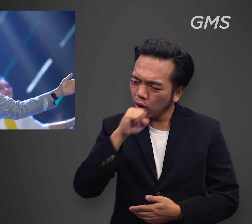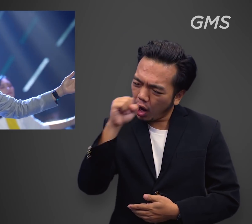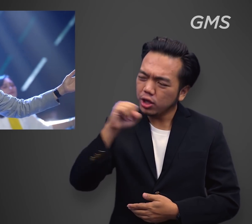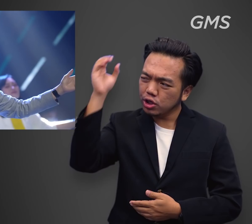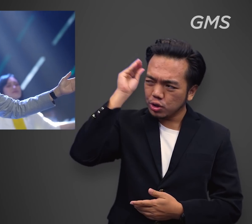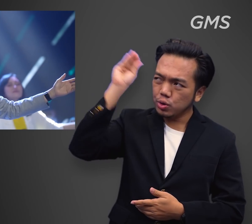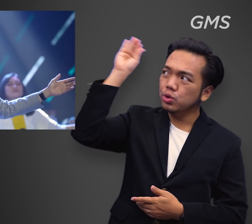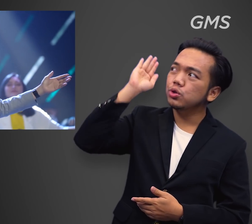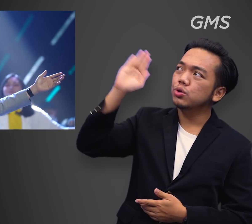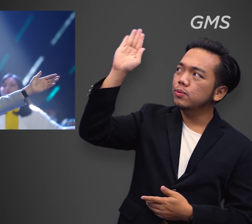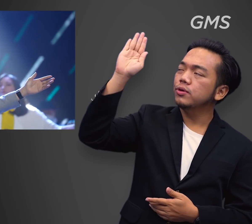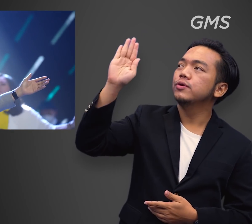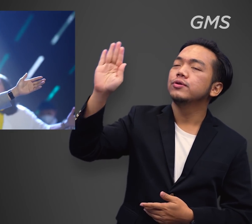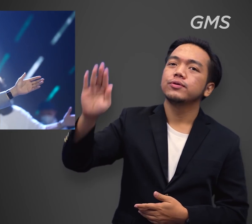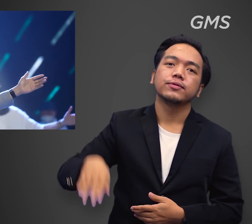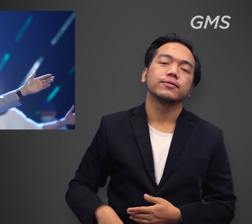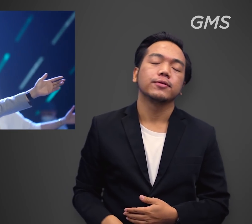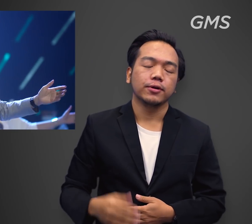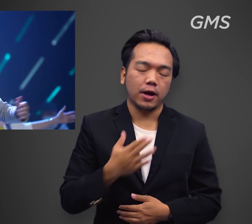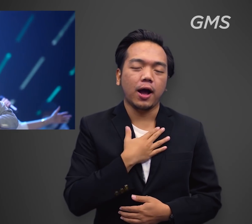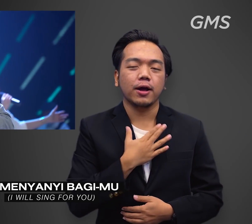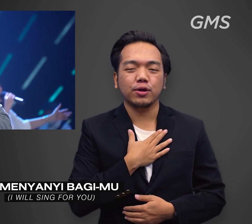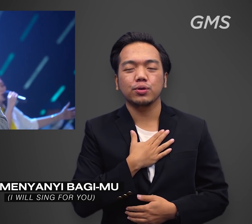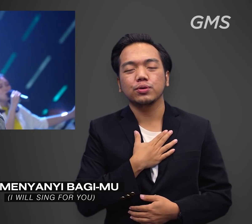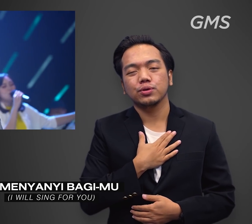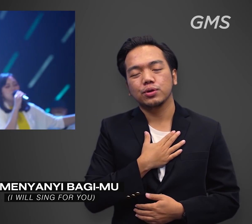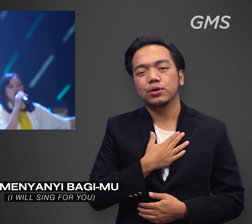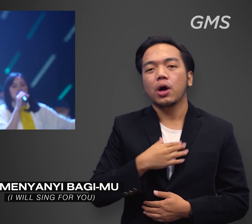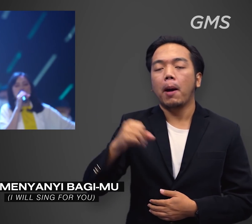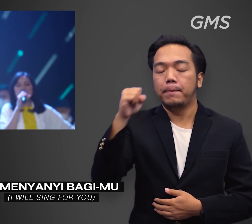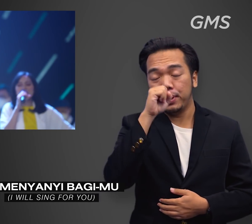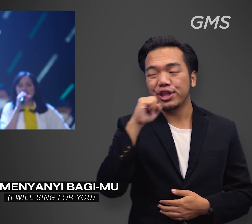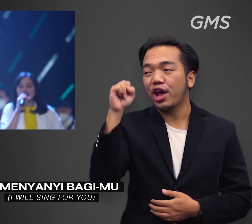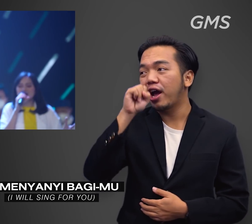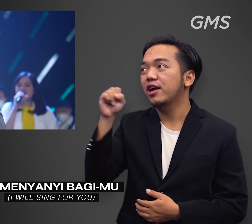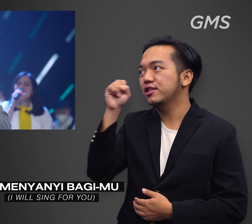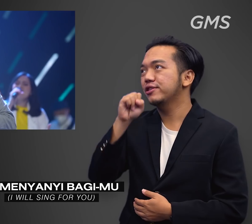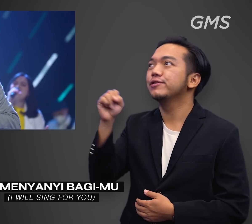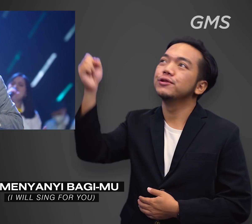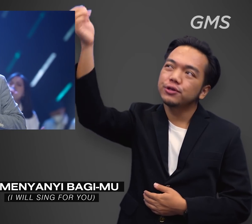Kami menyanyi bagimu, ku